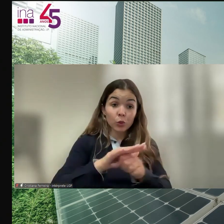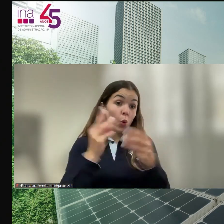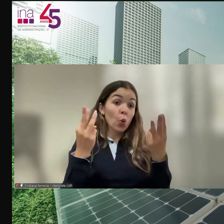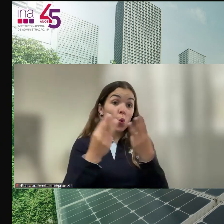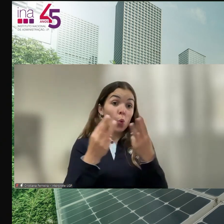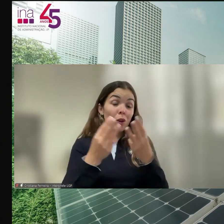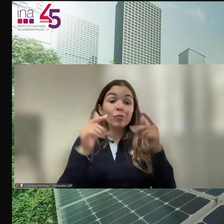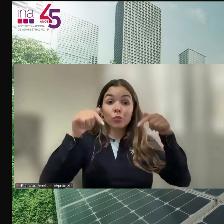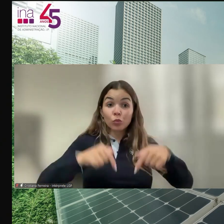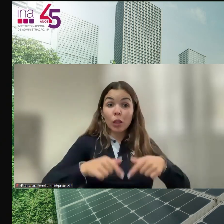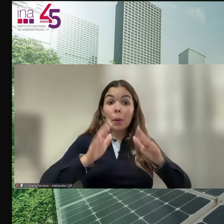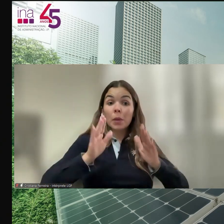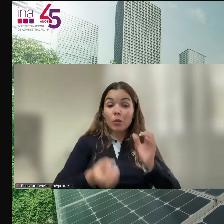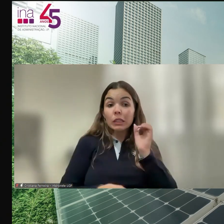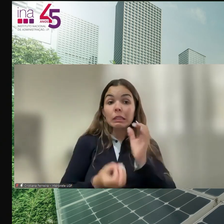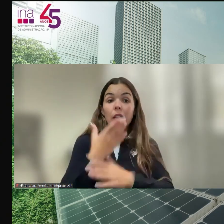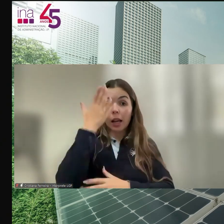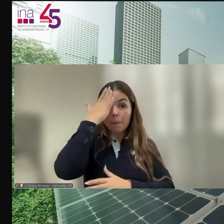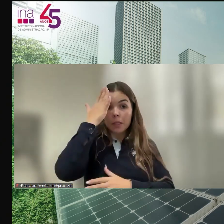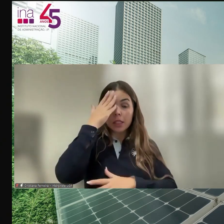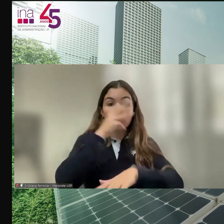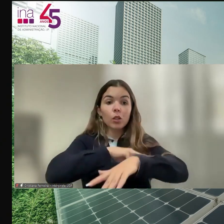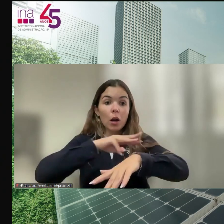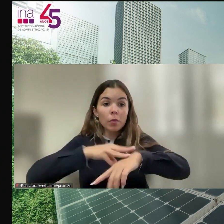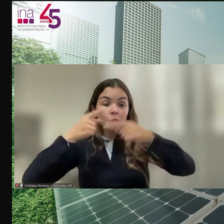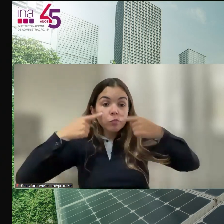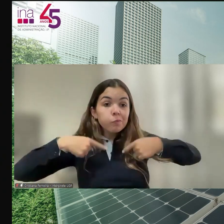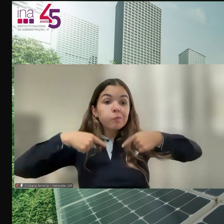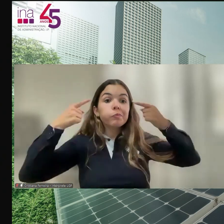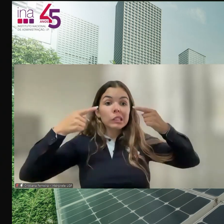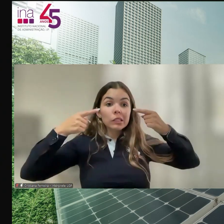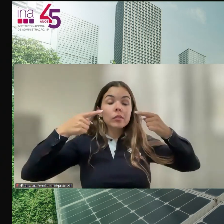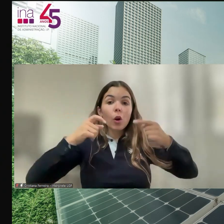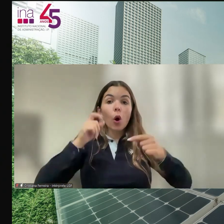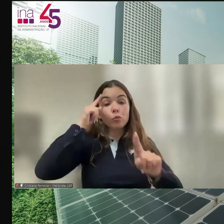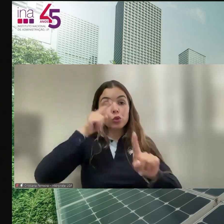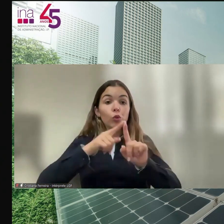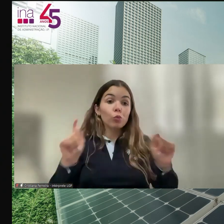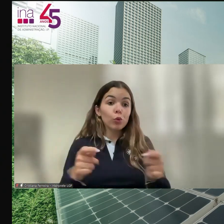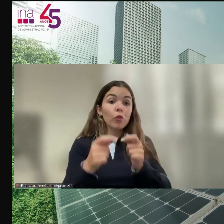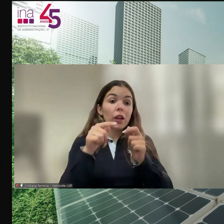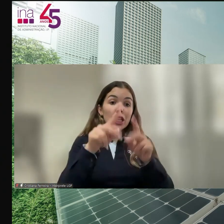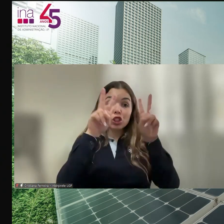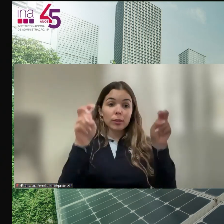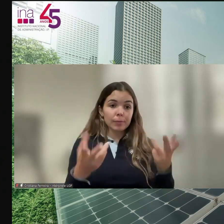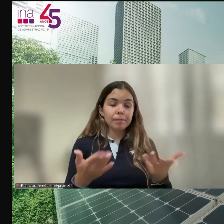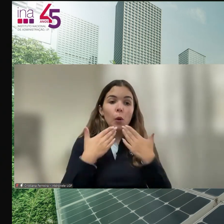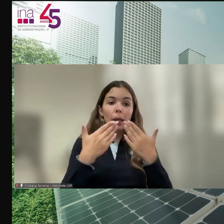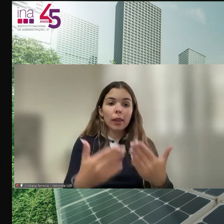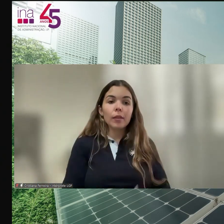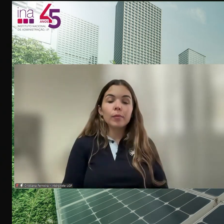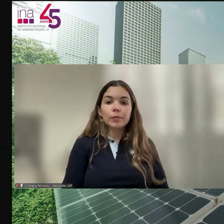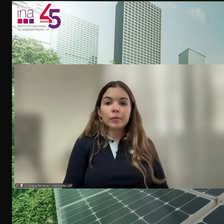criar mecanismos de capacitação da administração pública para poder promover estas abordagens. Obrigado.